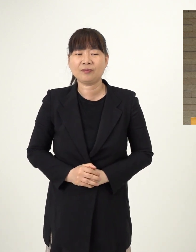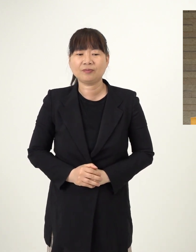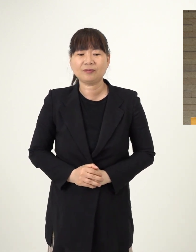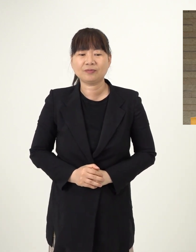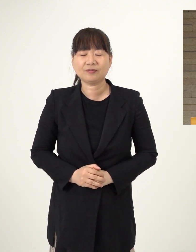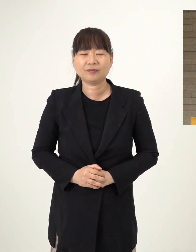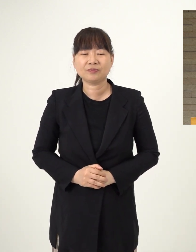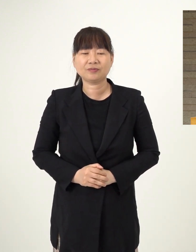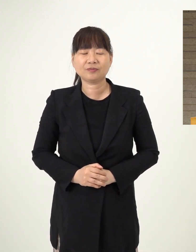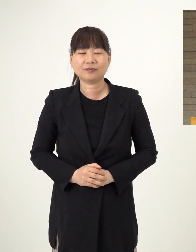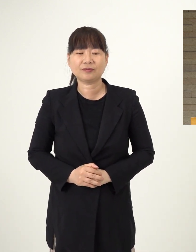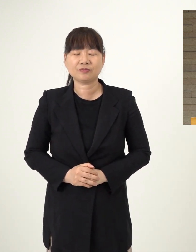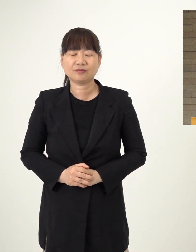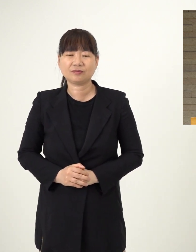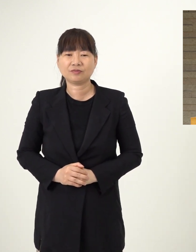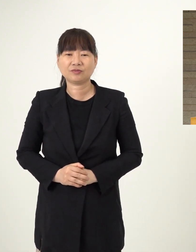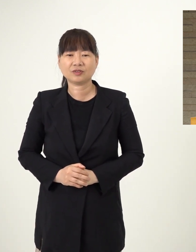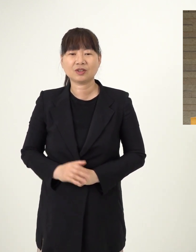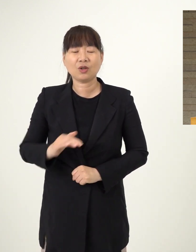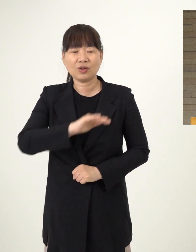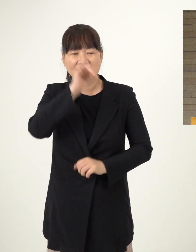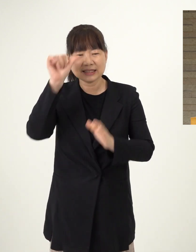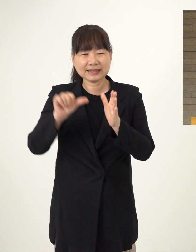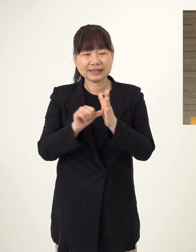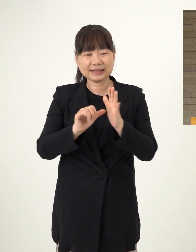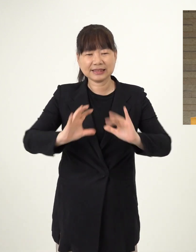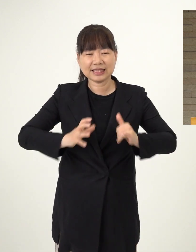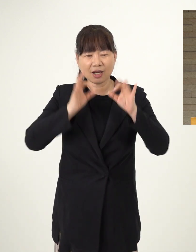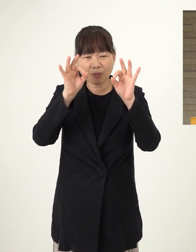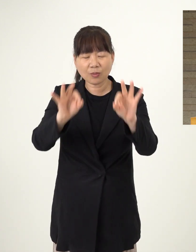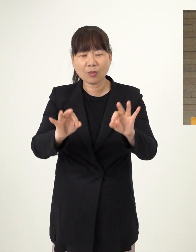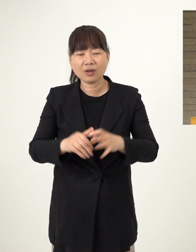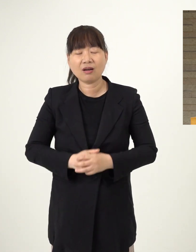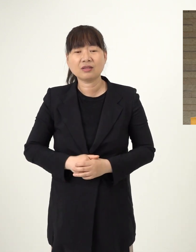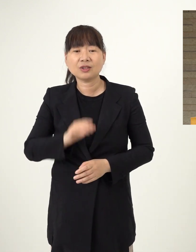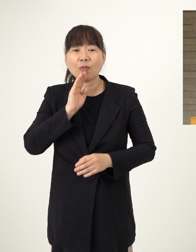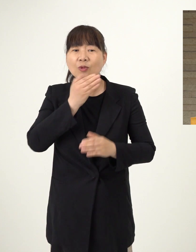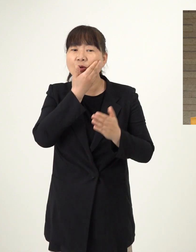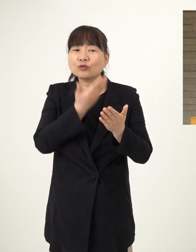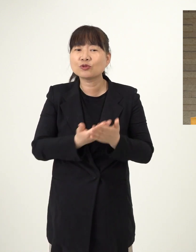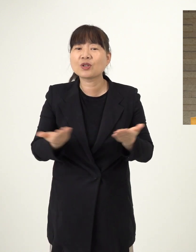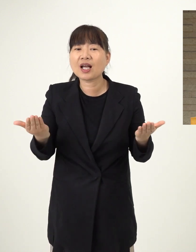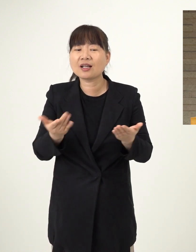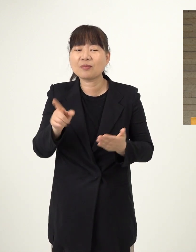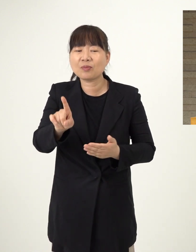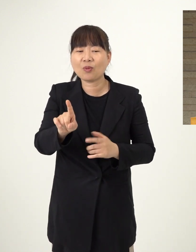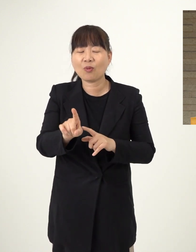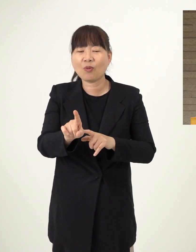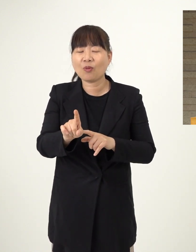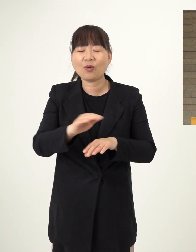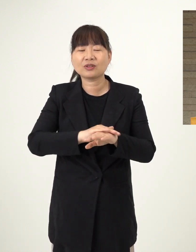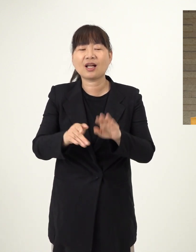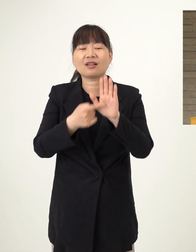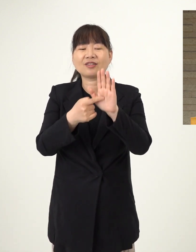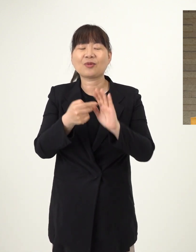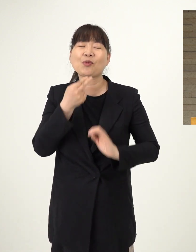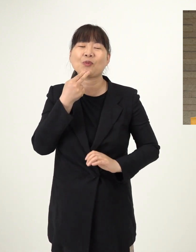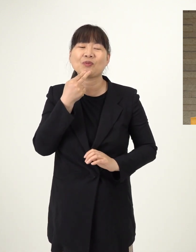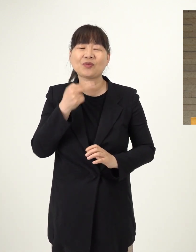사실은 우리 인생 사이도 보면 진짜 중요한 일은 잘 안 드러나게 돼